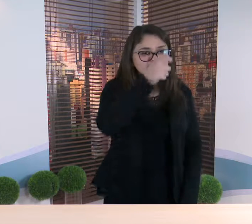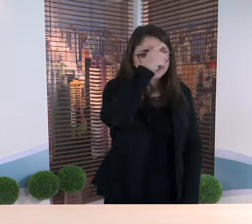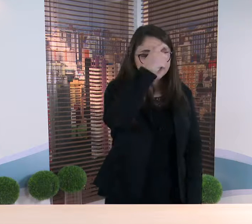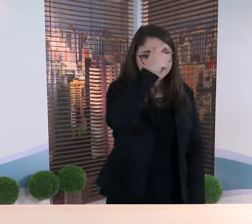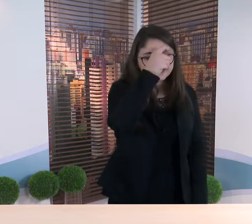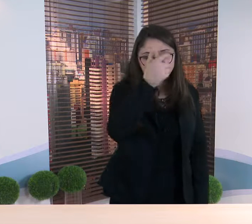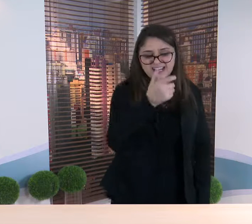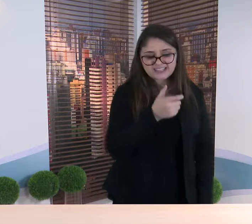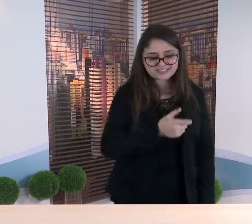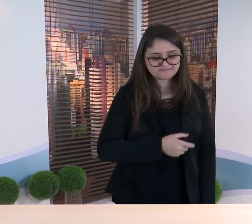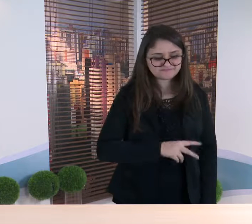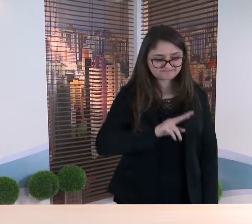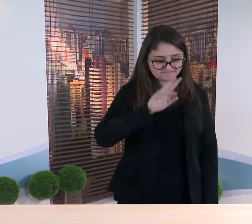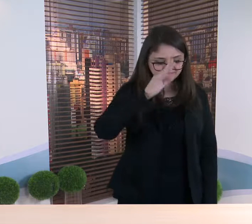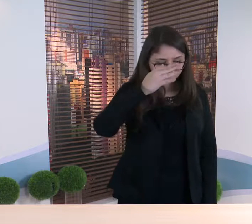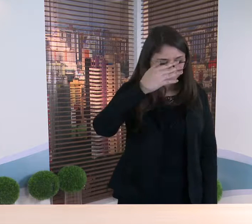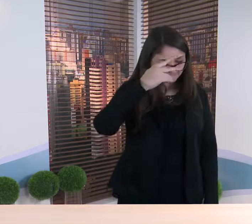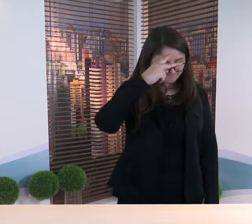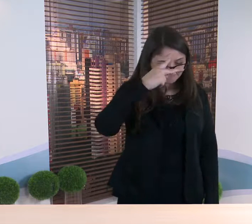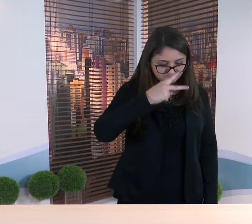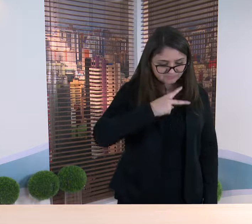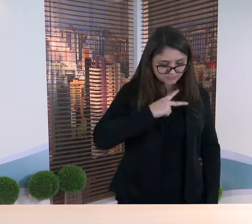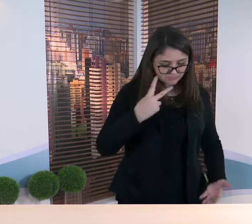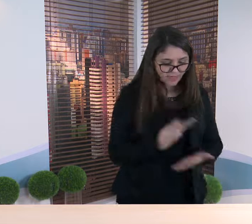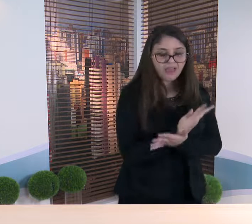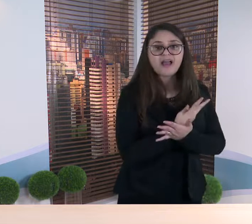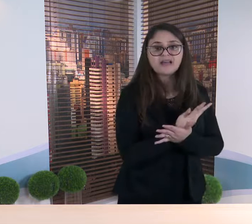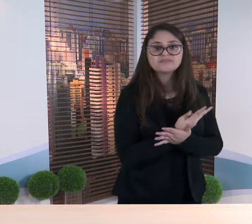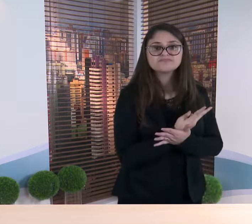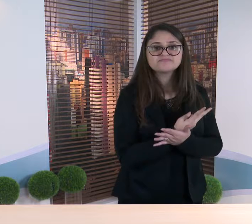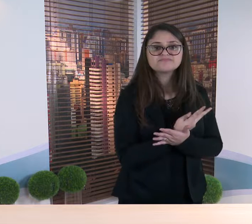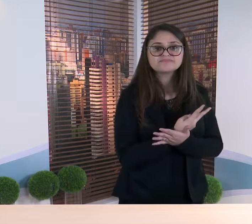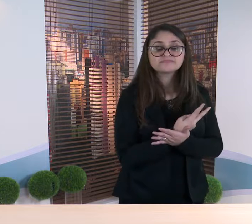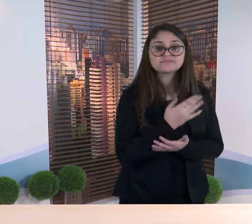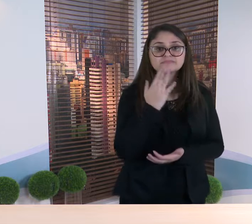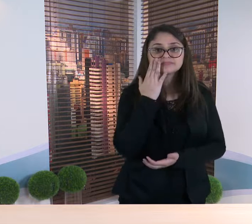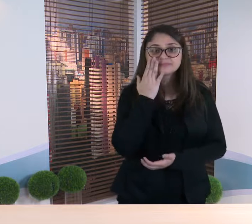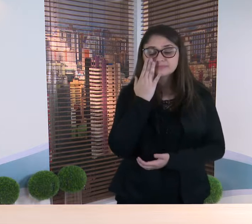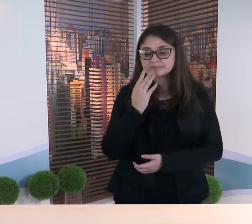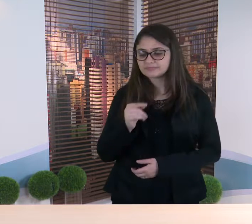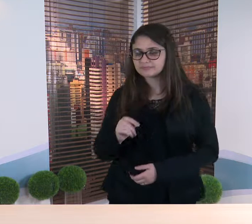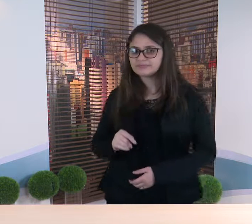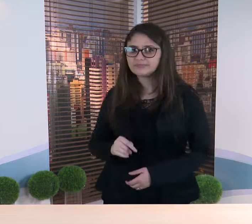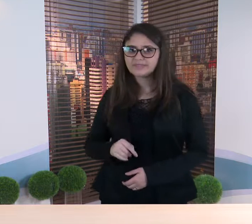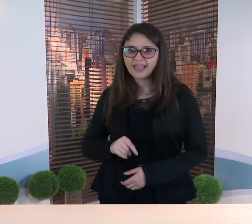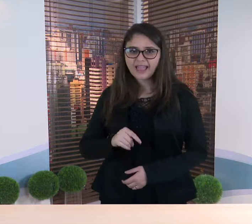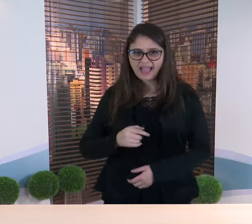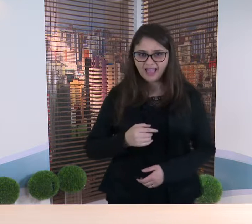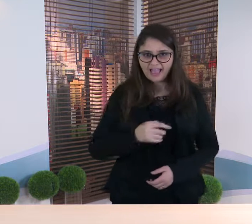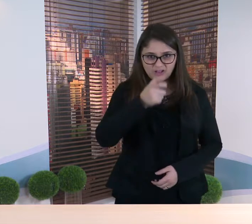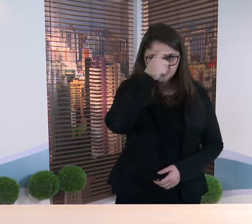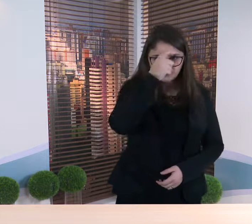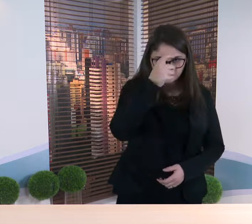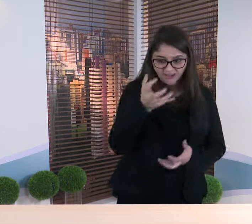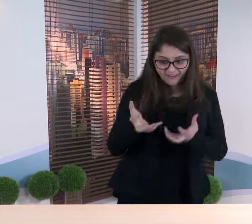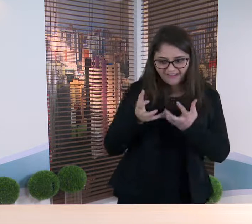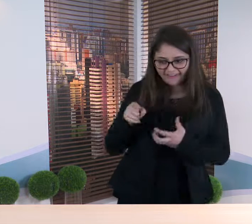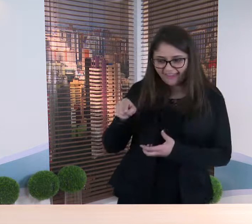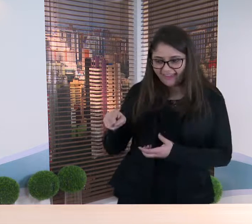havia se enganado. Ele queria ver o patriarca blasfemar contra Deus. Contudo, mesmo diante de todo